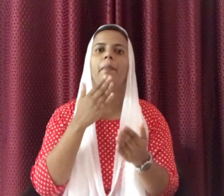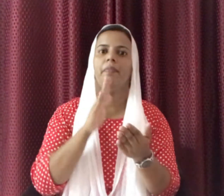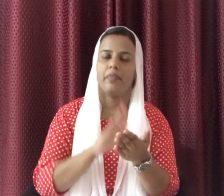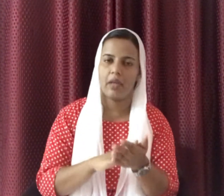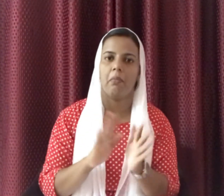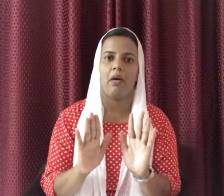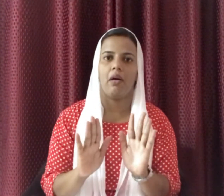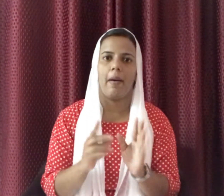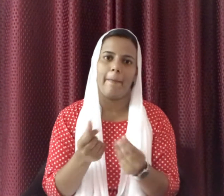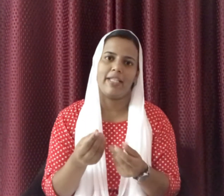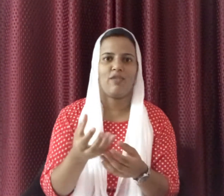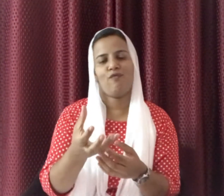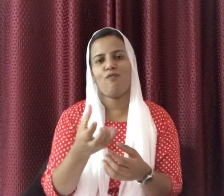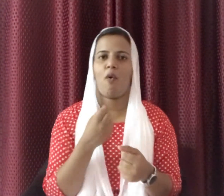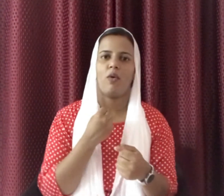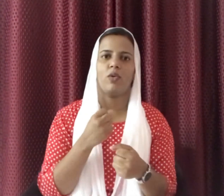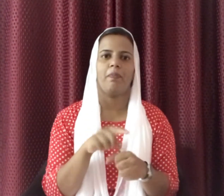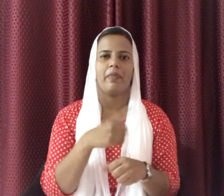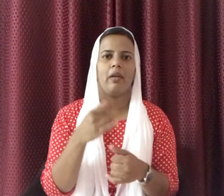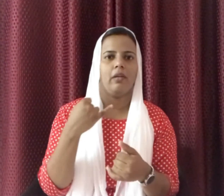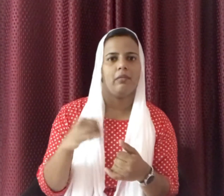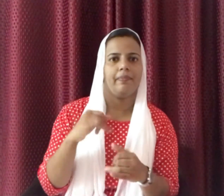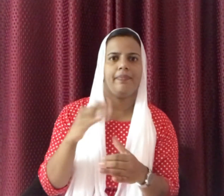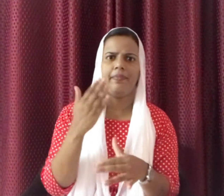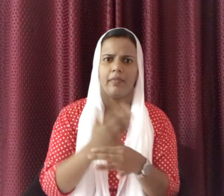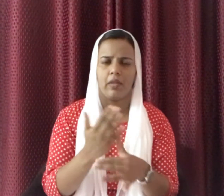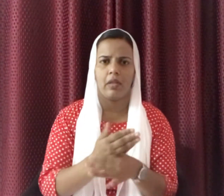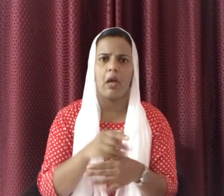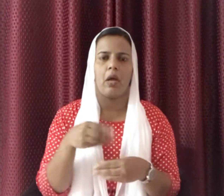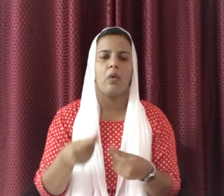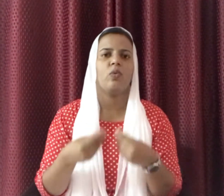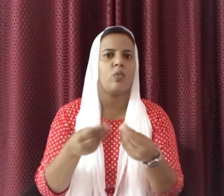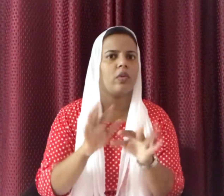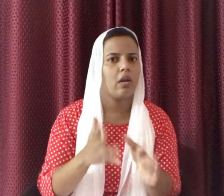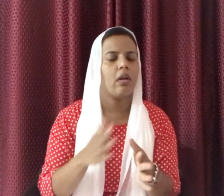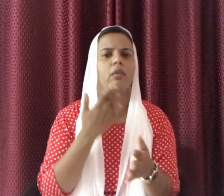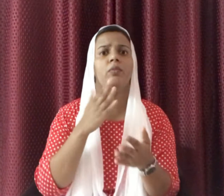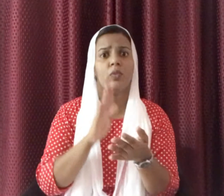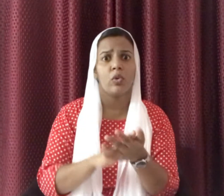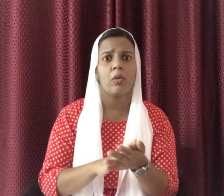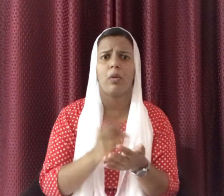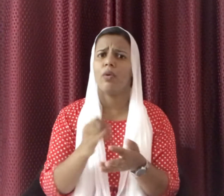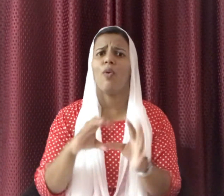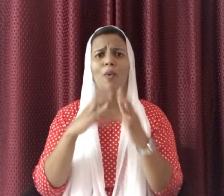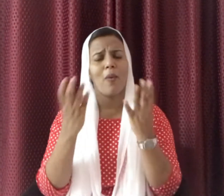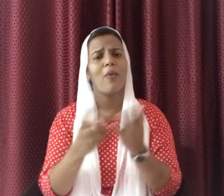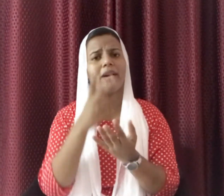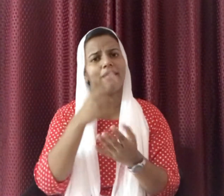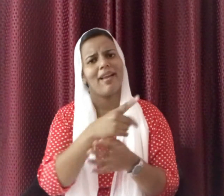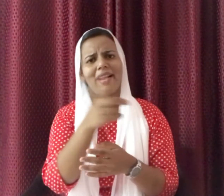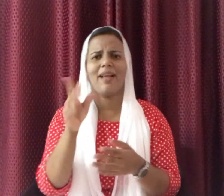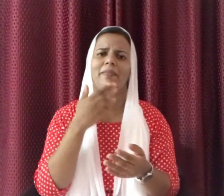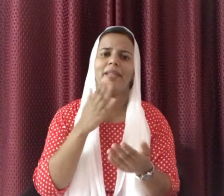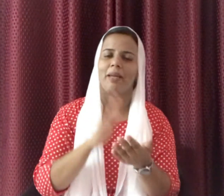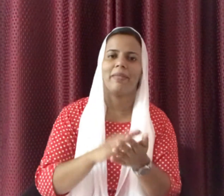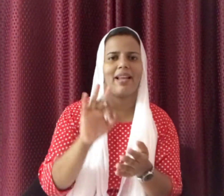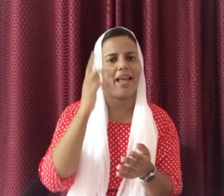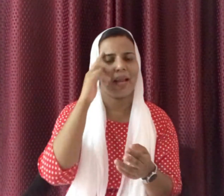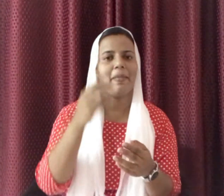ഒരു അവൻ്റെ കാശ് മേടിച്ചിട്ട് അവന് ദോഷം പ്രവർത്തിക്കുന്നത് അല്ലെങ്കിൽ അവന് കൊടുക്കാതിരിക്കുന്നത് തിന്മയാണ്. ഇപ്പം നമ്മൾ കണ്ടുകൊണ്ടിരിക്കുന്നത് നമുക്കറിയാം തിന്മ എന്തുവാ, നന്മയുടെ ഓപ്പോസിറ്റാ